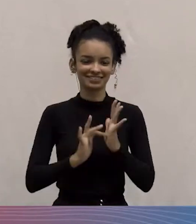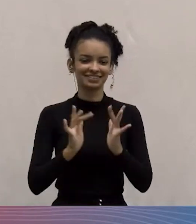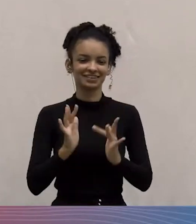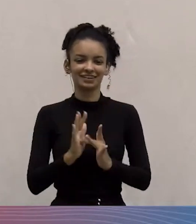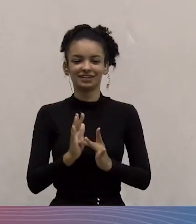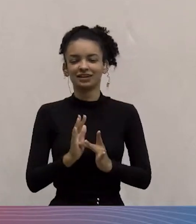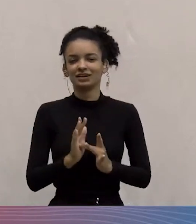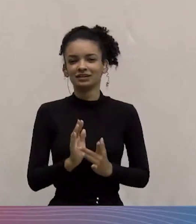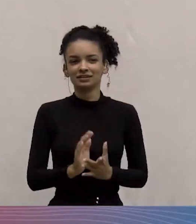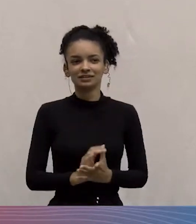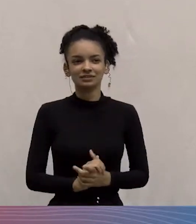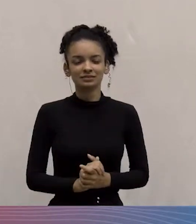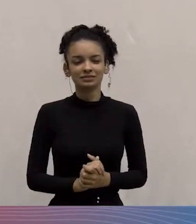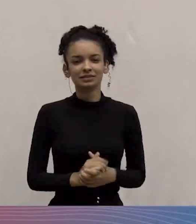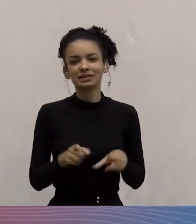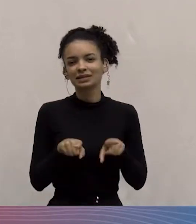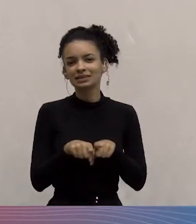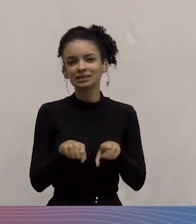Não